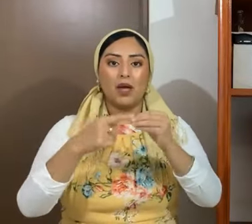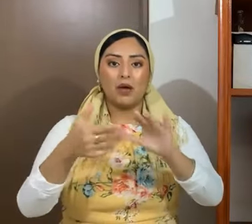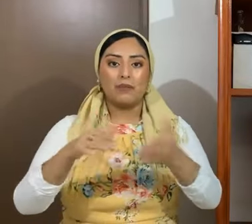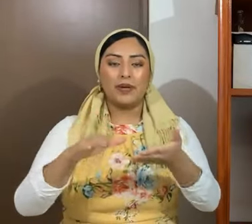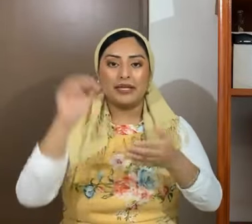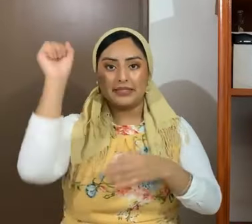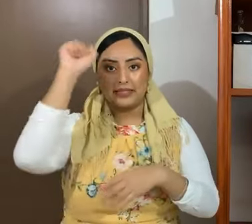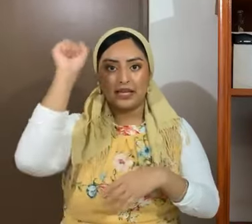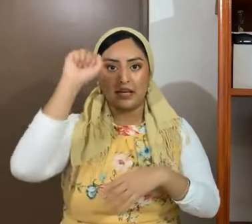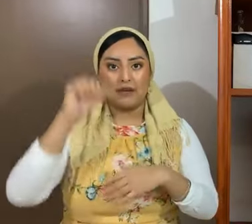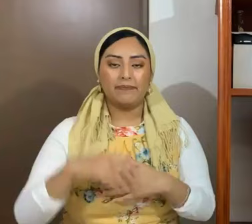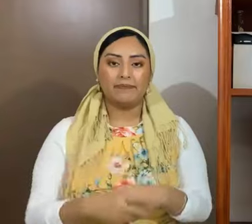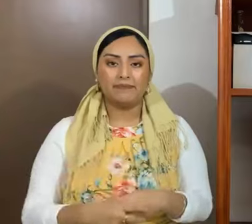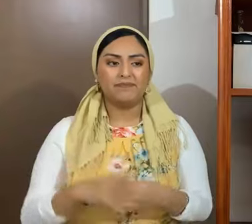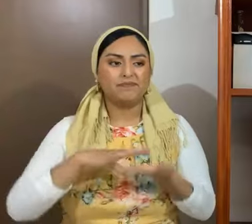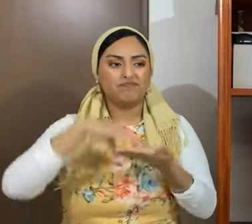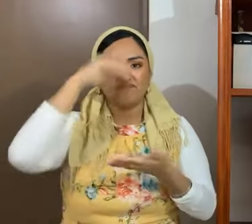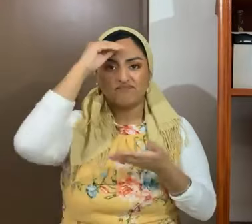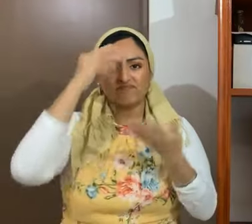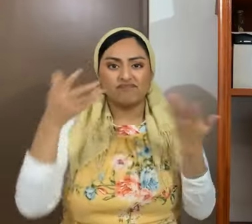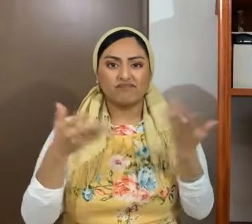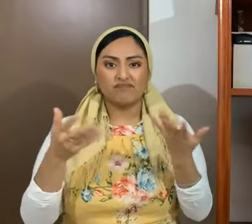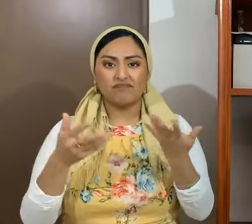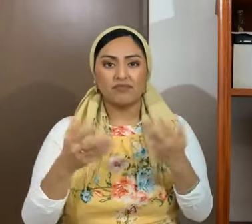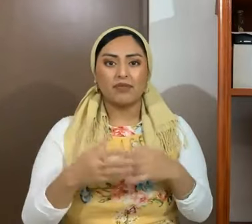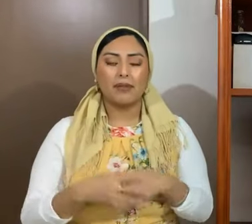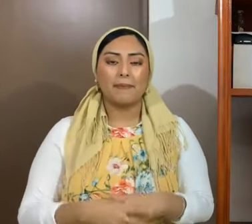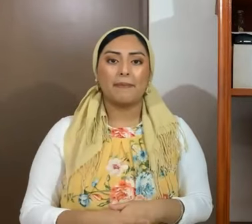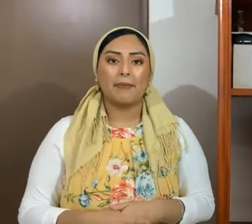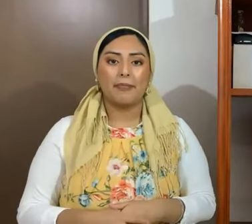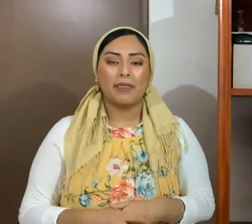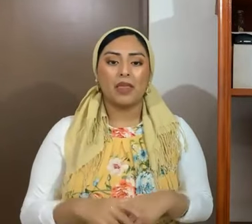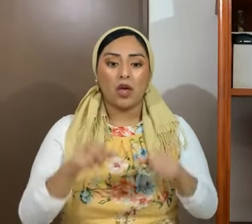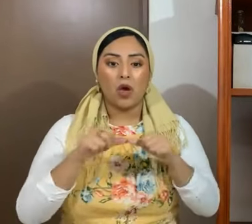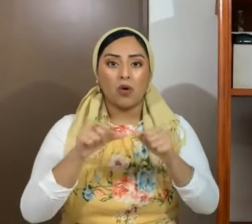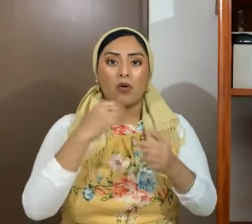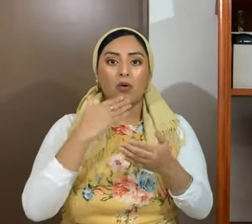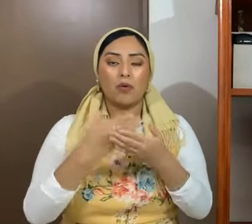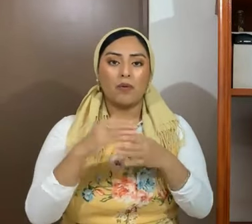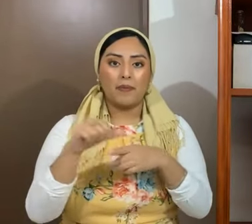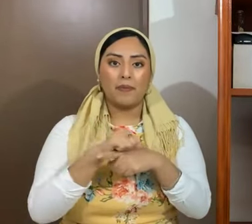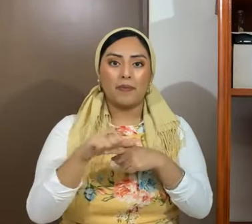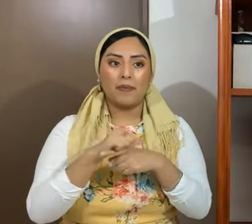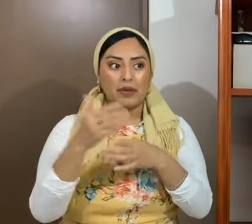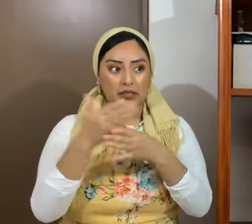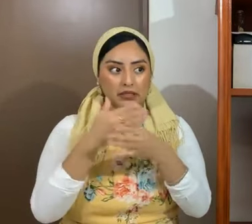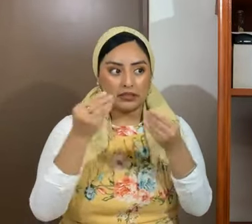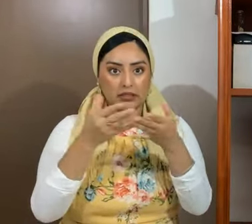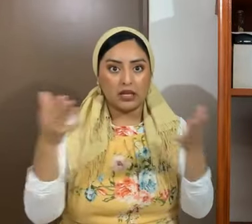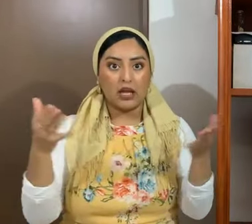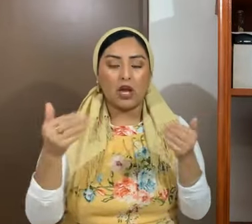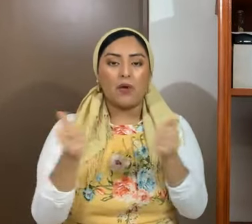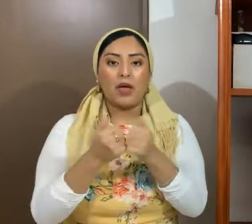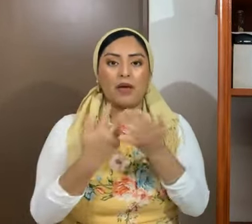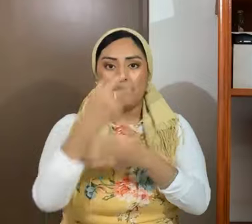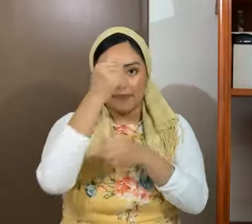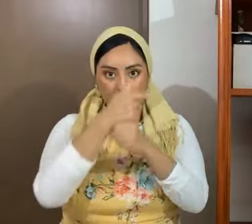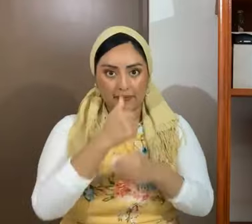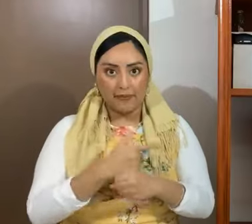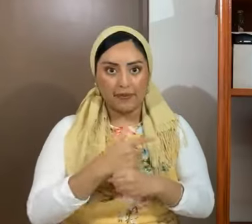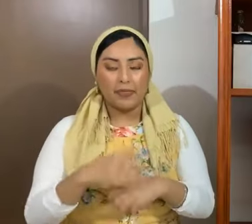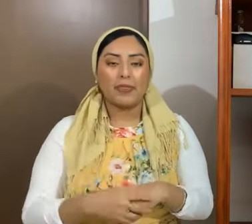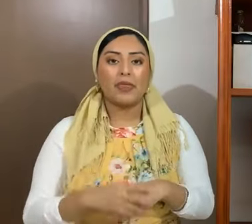Sara. Entonces, ¿qué podemos aprender de esto? Ya lo hemos estudiado, pero siempre es bueno repasarlo y compartirlo con nuestros amados aquí